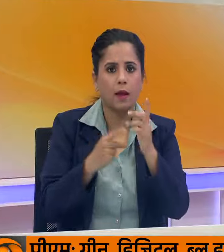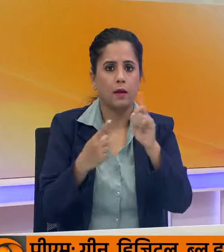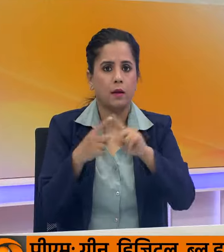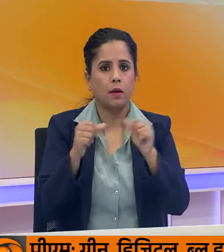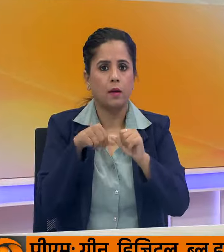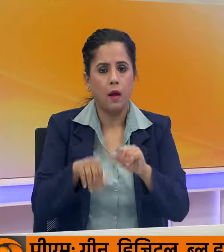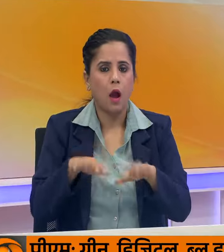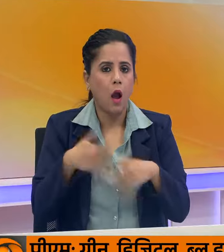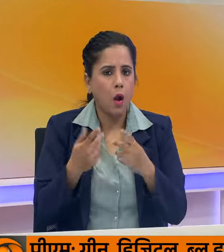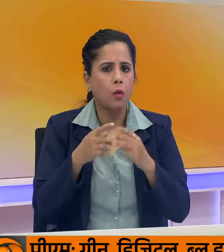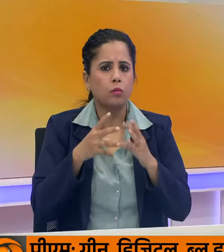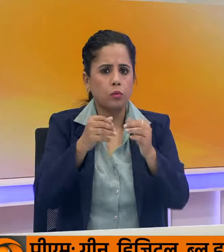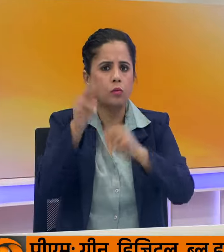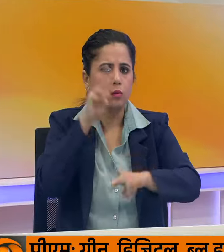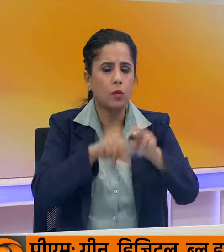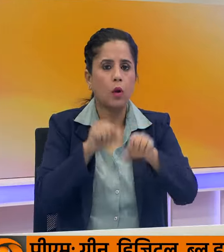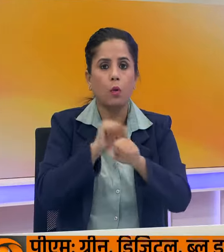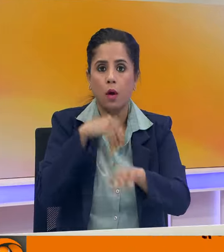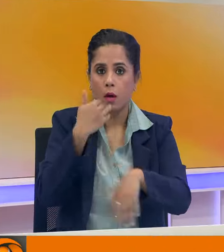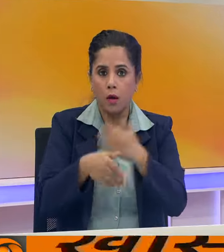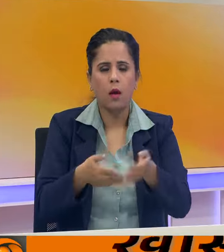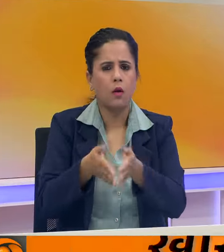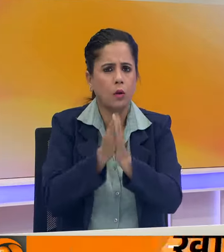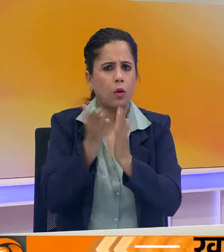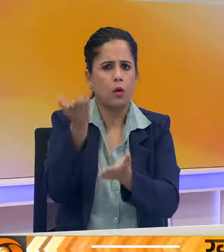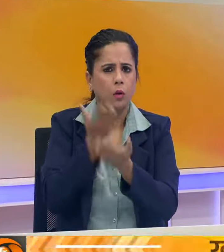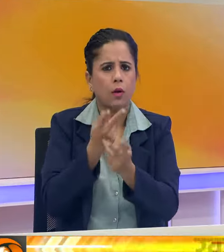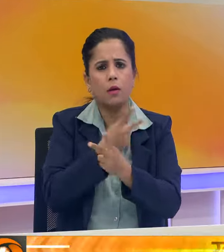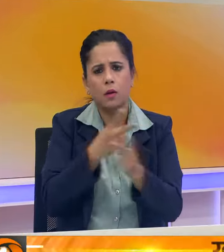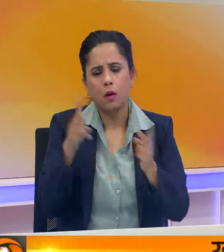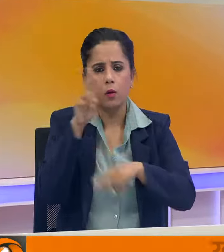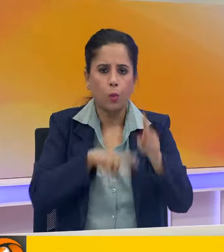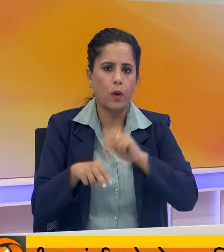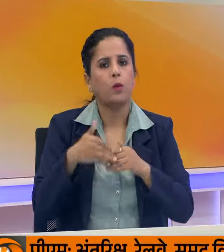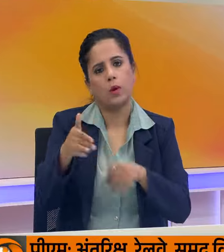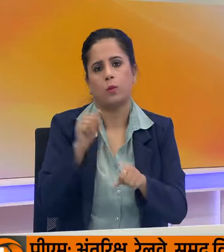संरचना और कार्य प्रणाली पर सिफारिशें करेगी